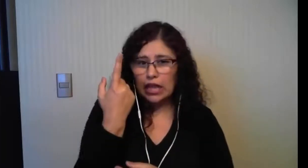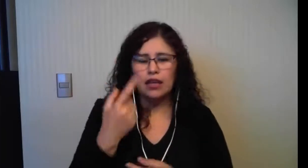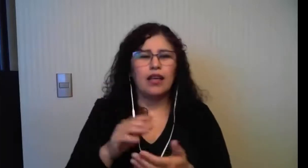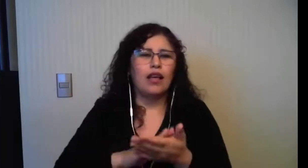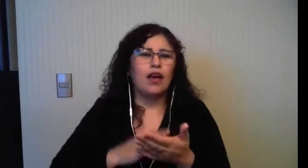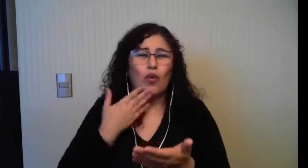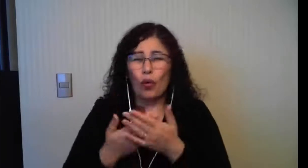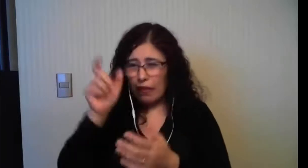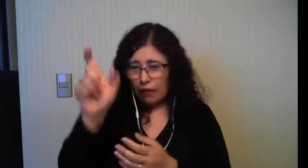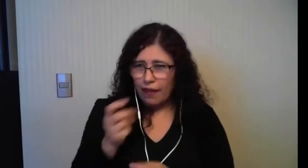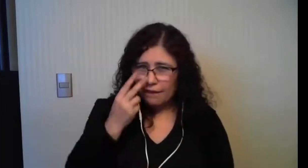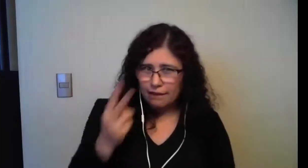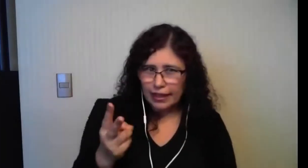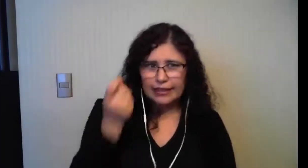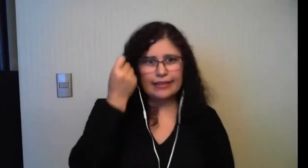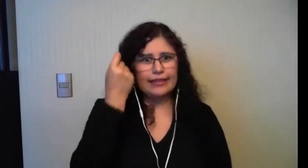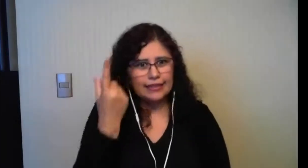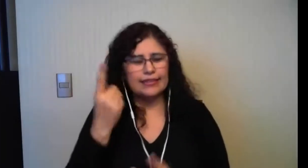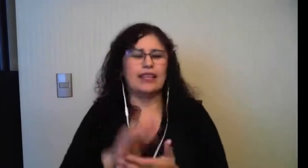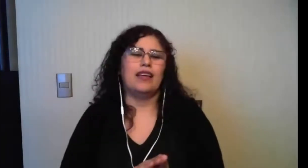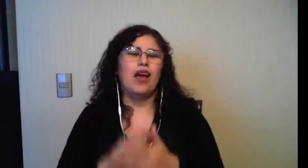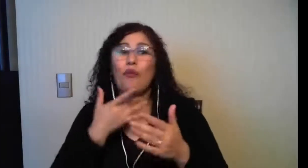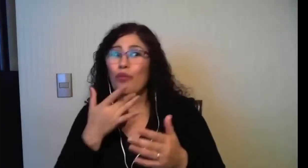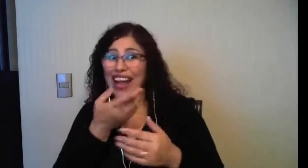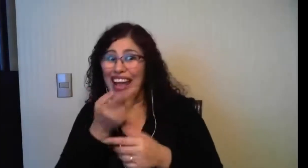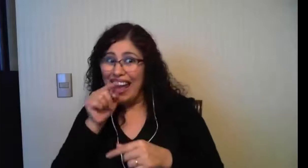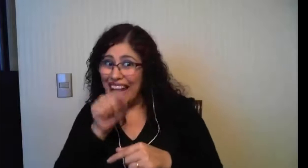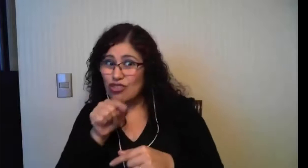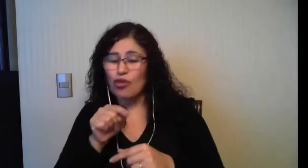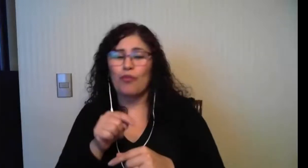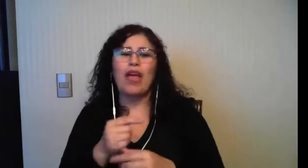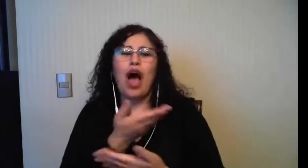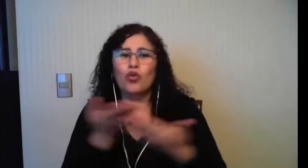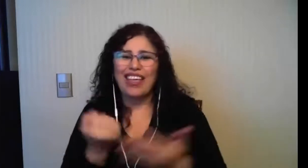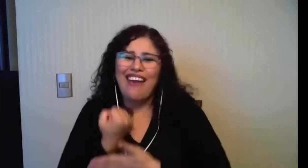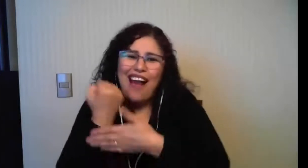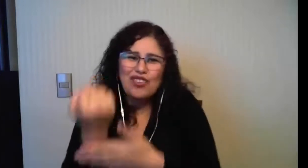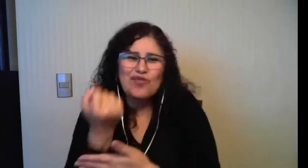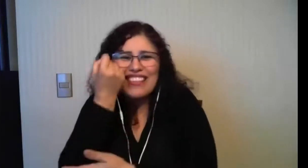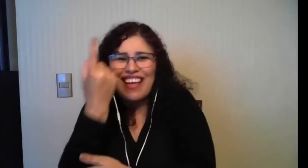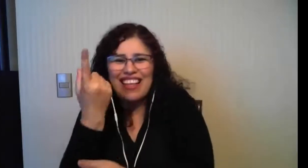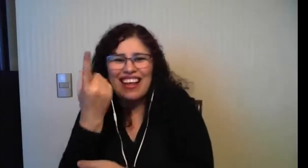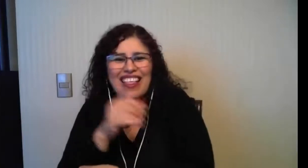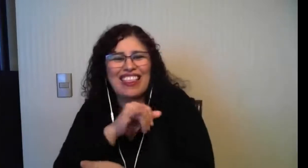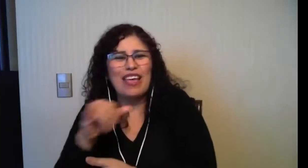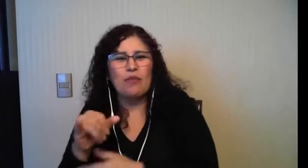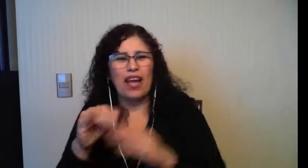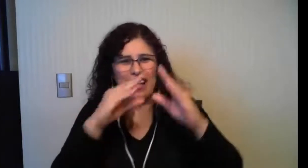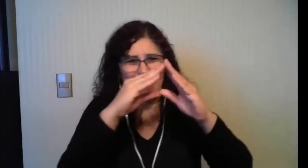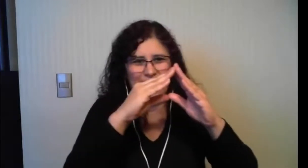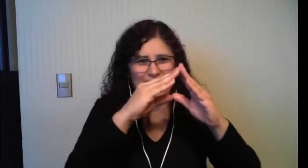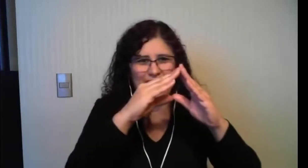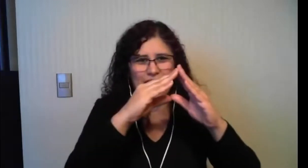estoy contando porque eso les va a permitir poder entender mucho mejor después las lesiones de la vía piramidal, perdón,